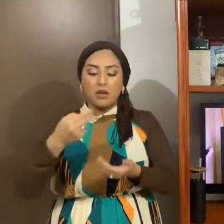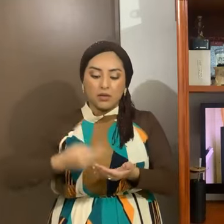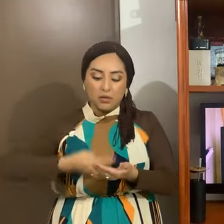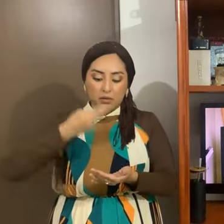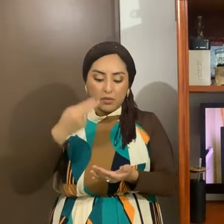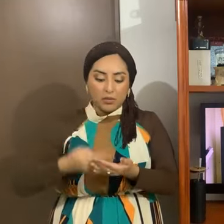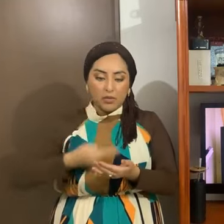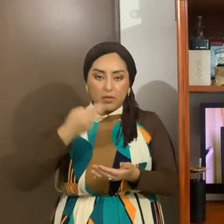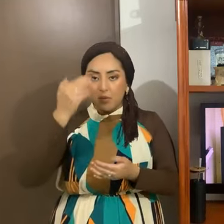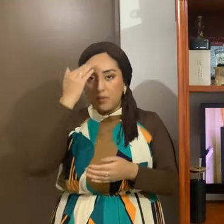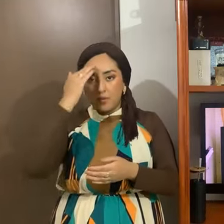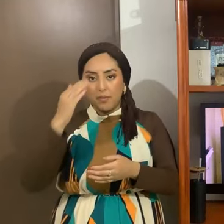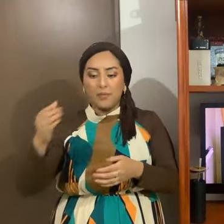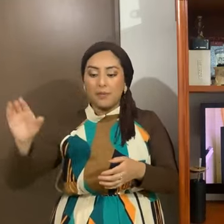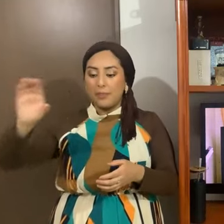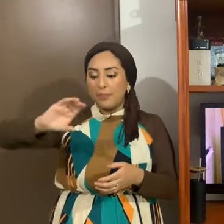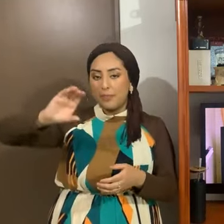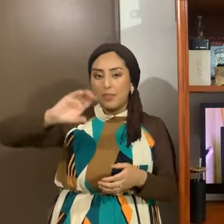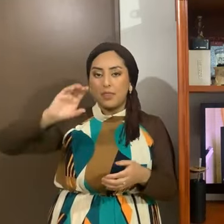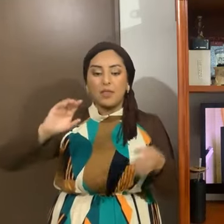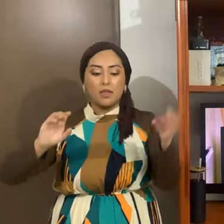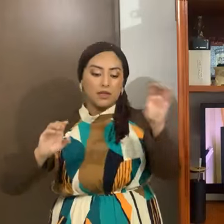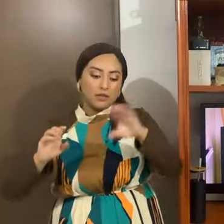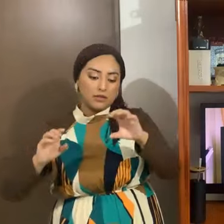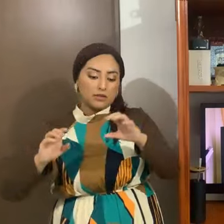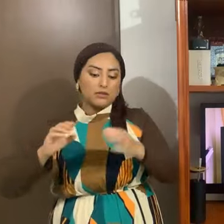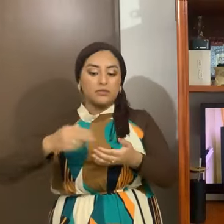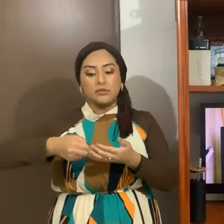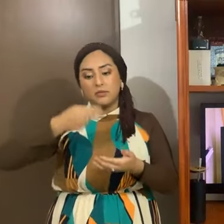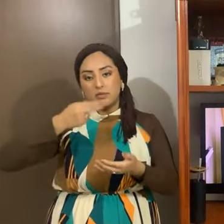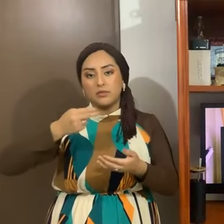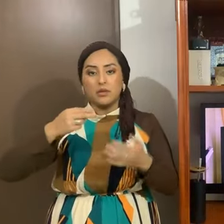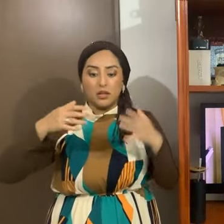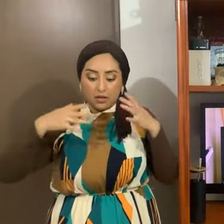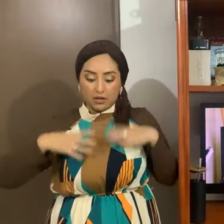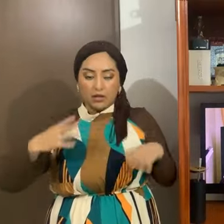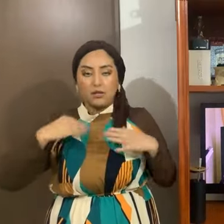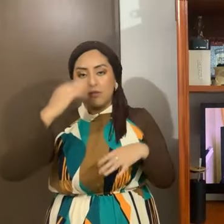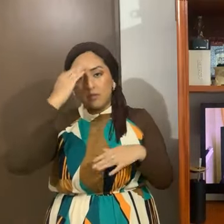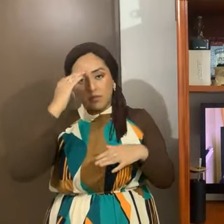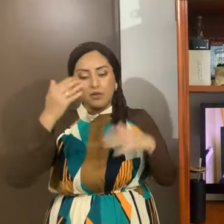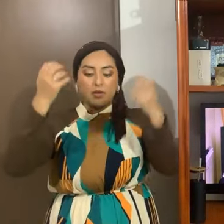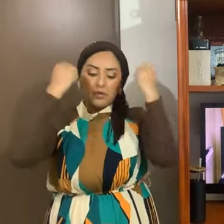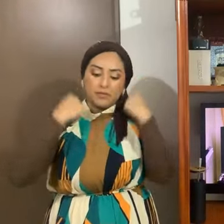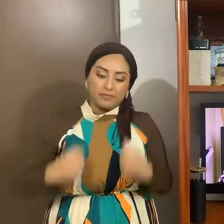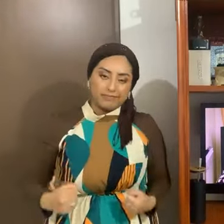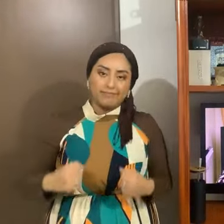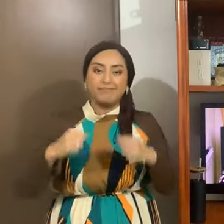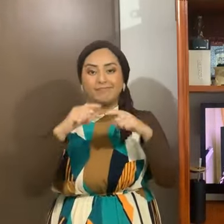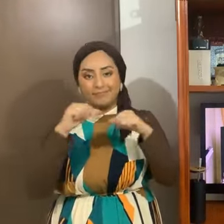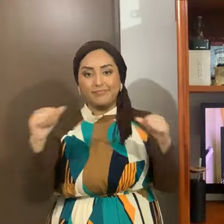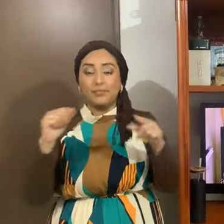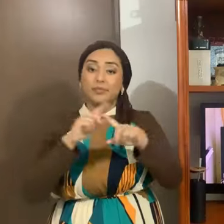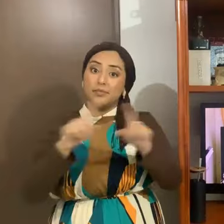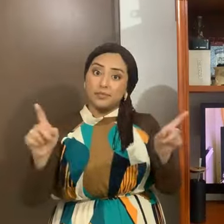desayunar, qué es lo que tenemos que hacer, cómo vamos a tomar los alimentos, para arreglarnos igual. Pero muchas